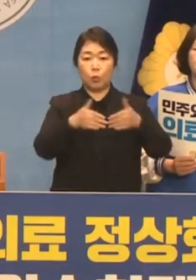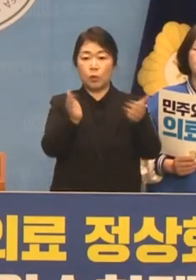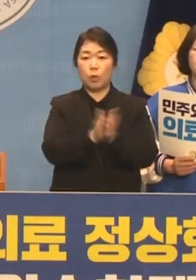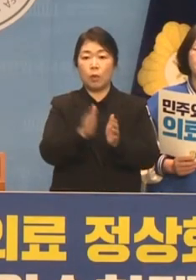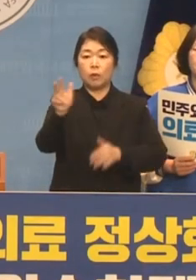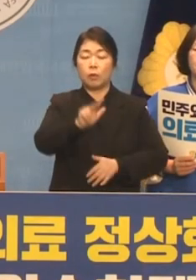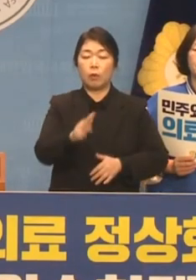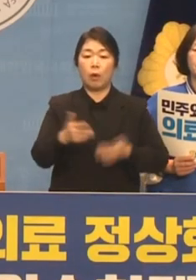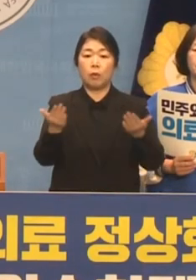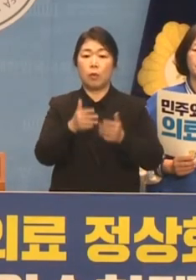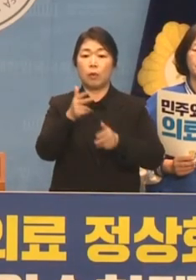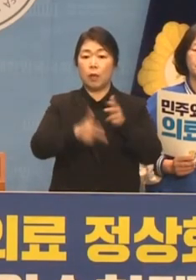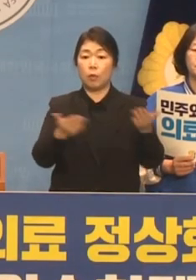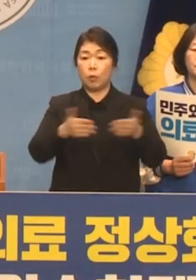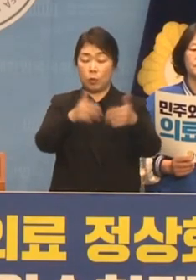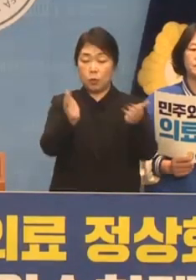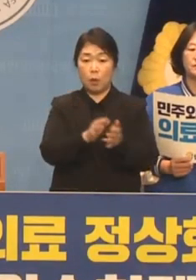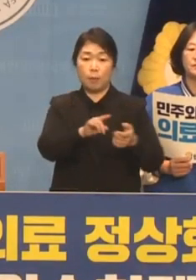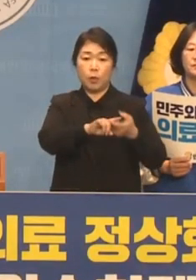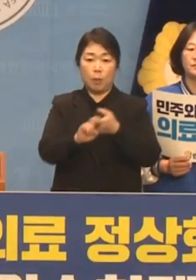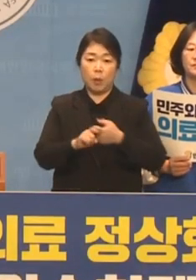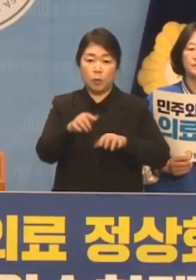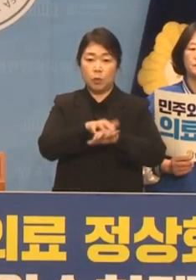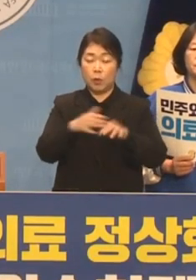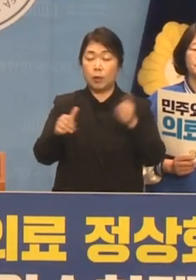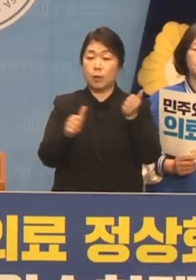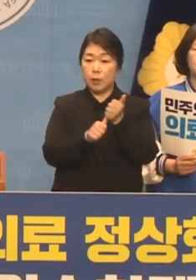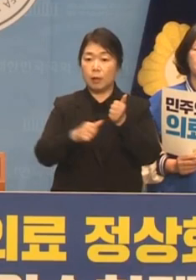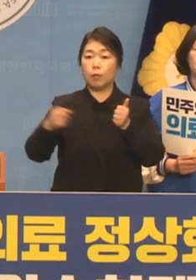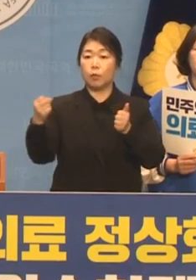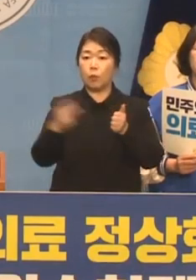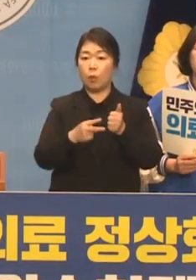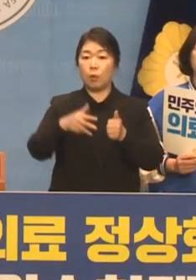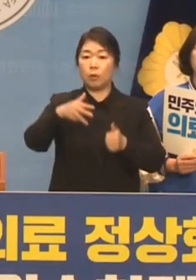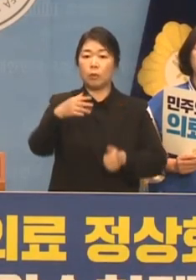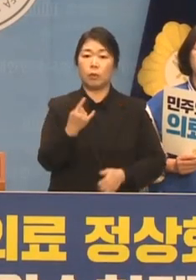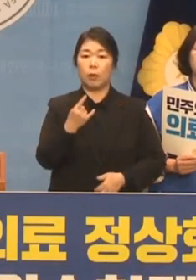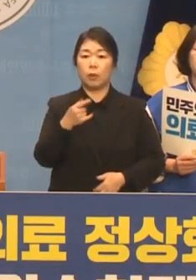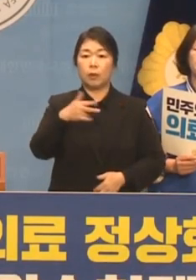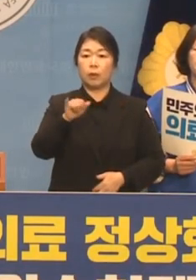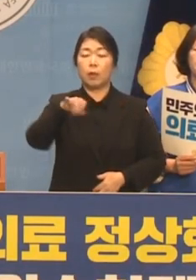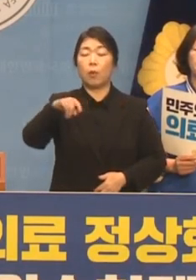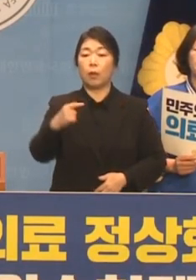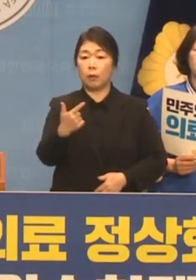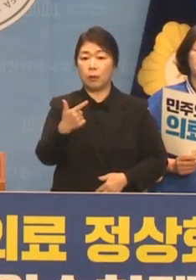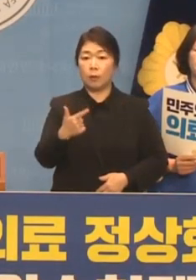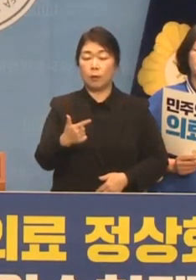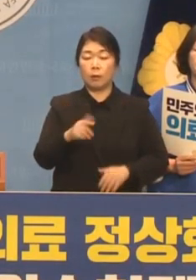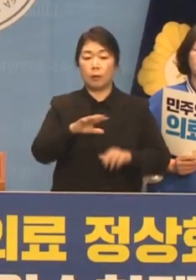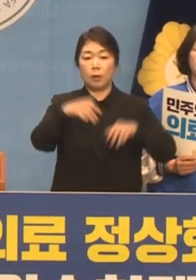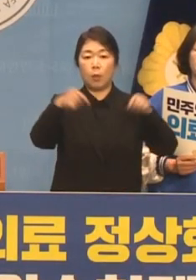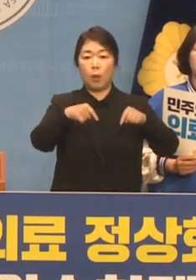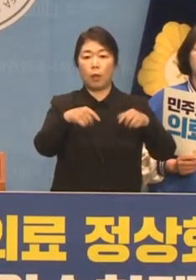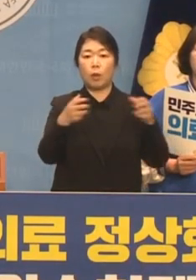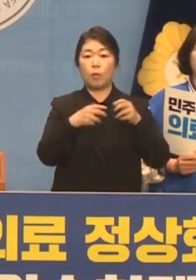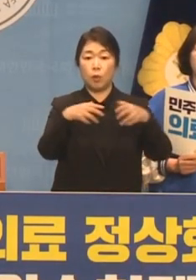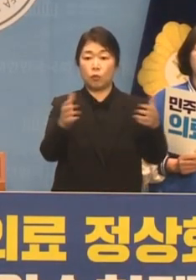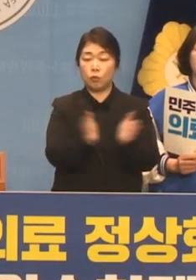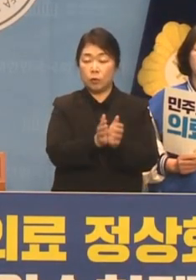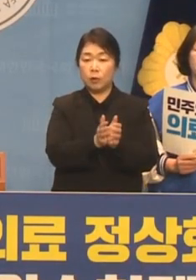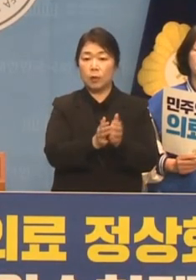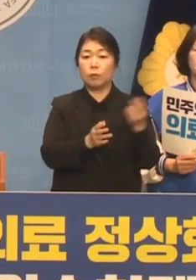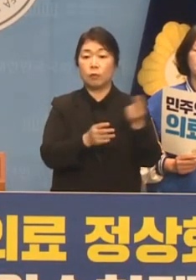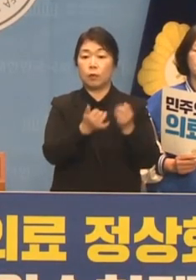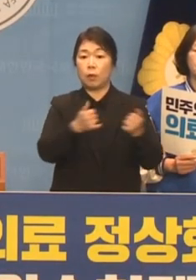의료 산업 노동조합 연맹 조직 차장님과 최지원 대회 협력 국장님 두 분이